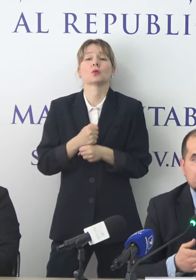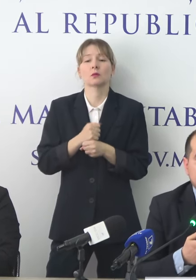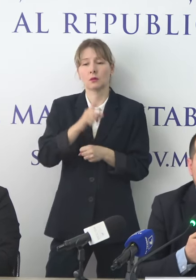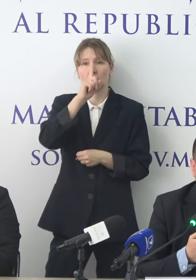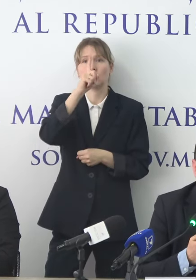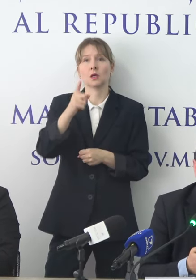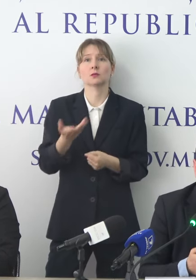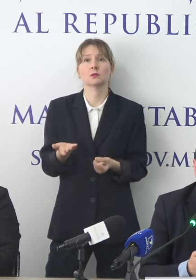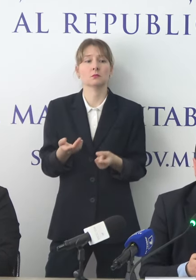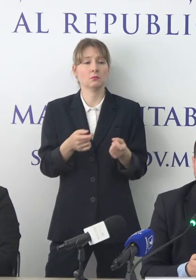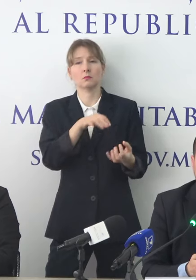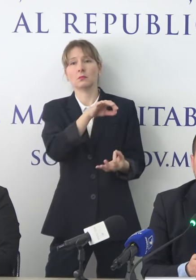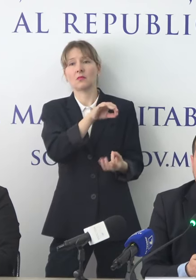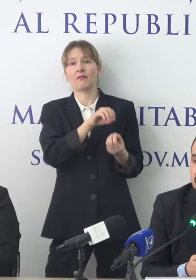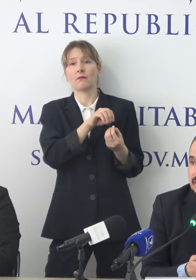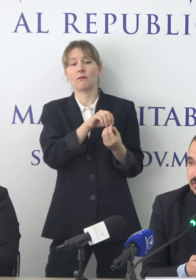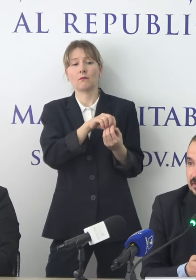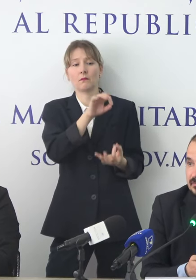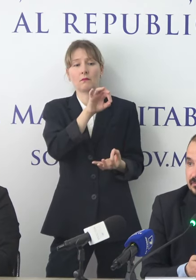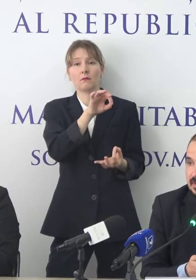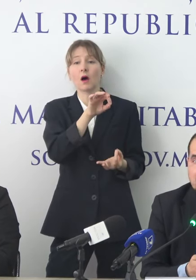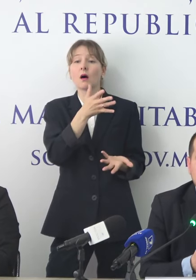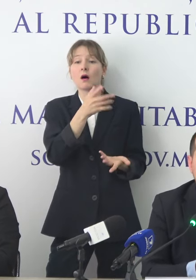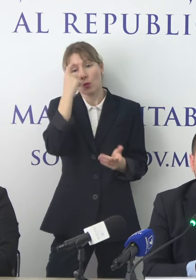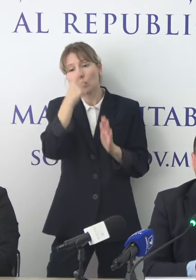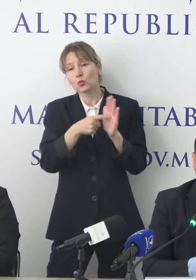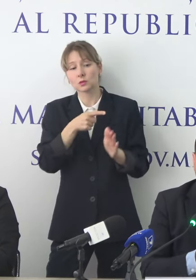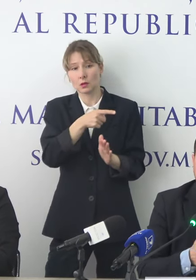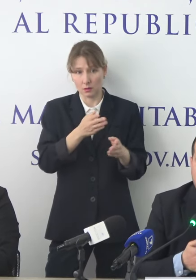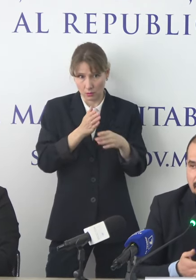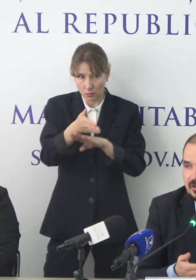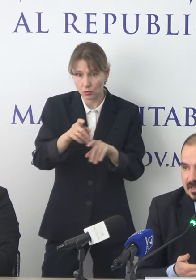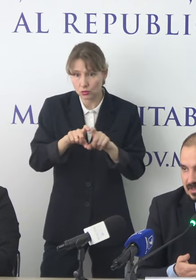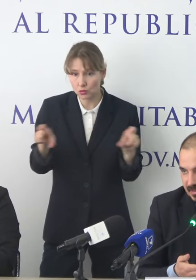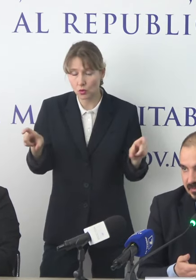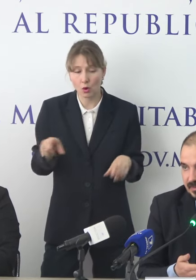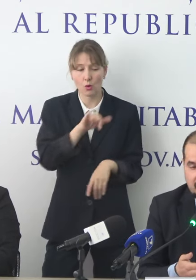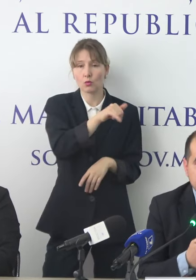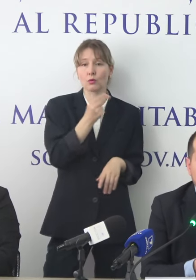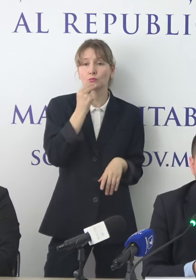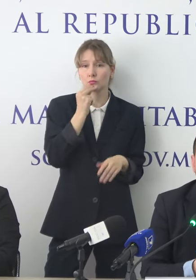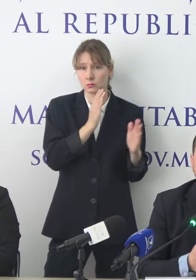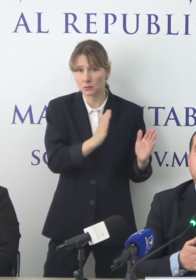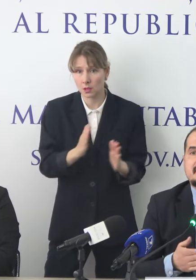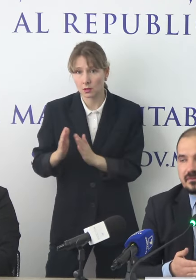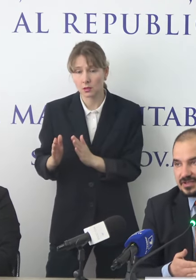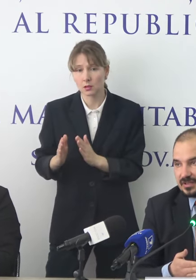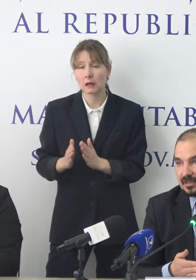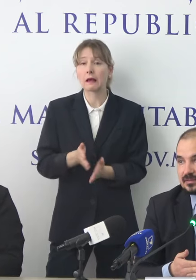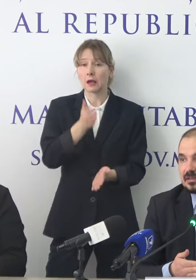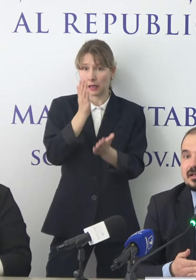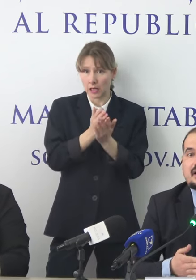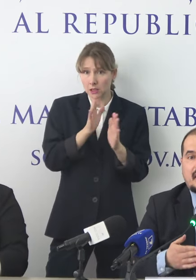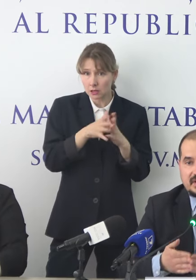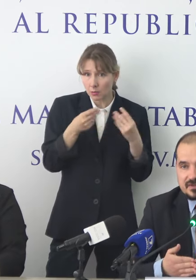lună. Acel copil merge la școală. Acel copil are o alimentație adecvată. Acel copil s-a